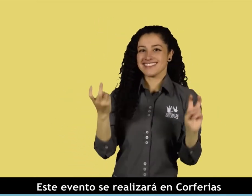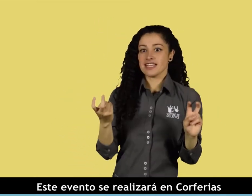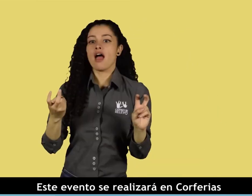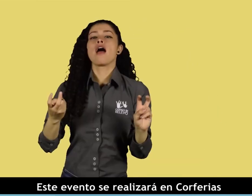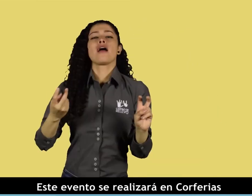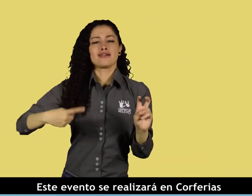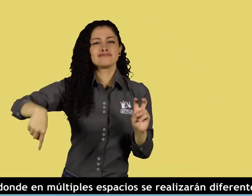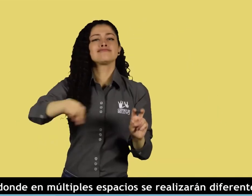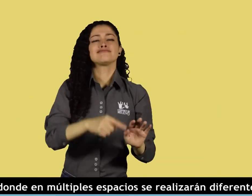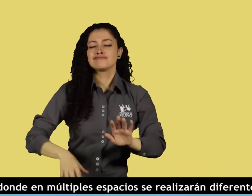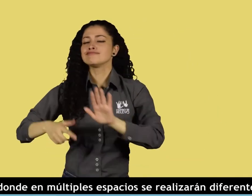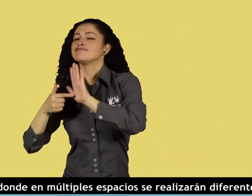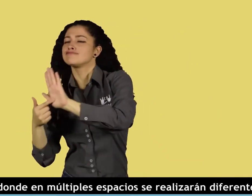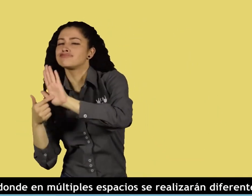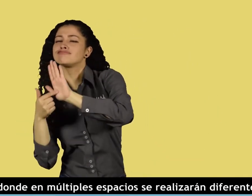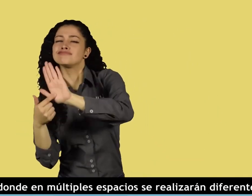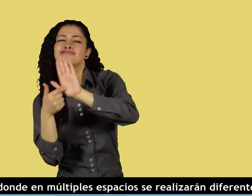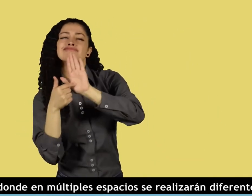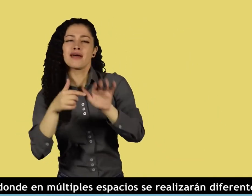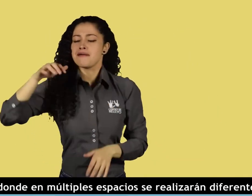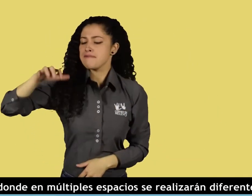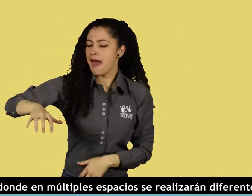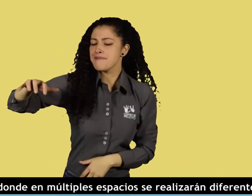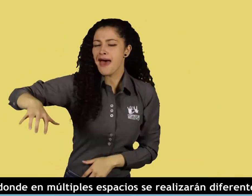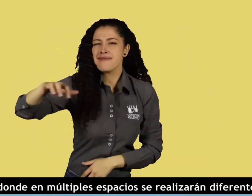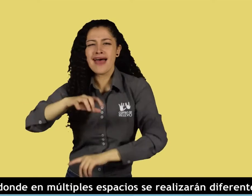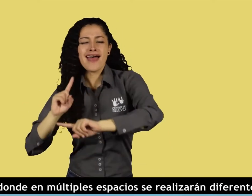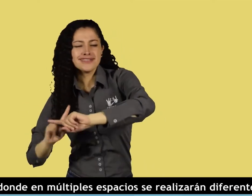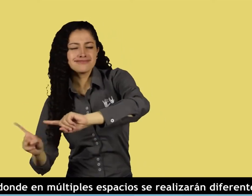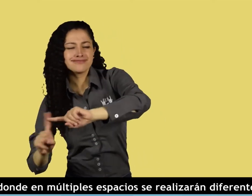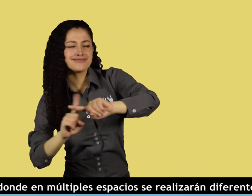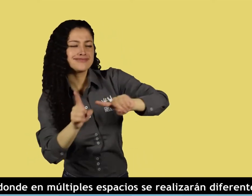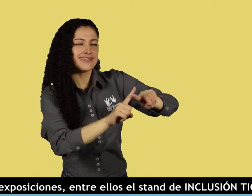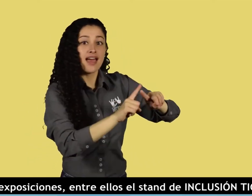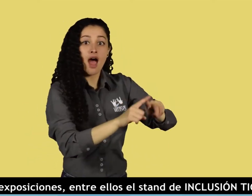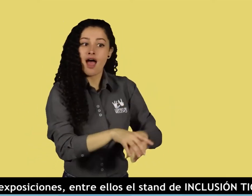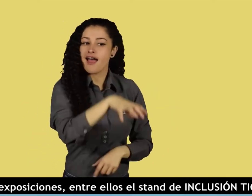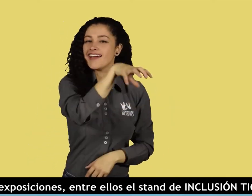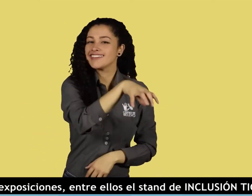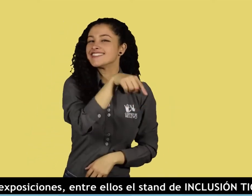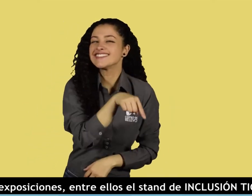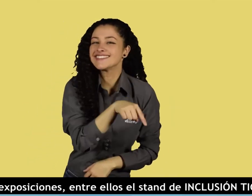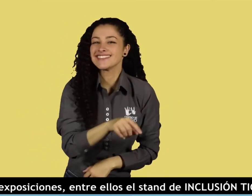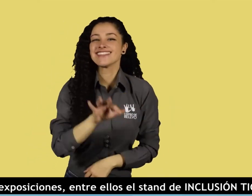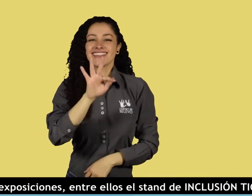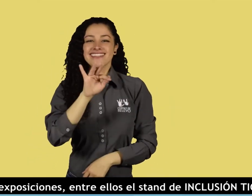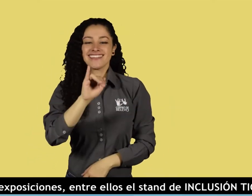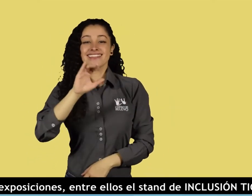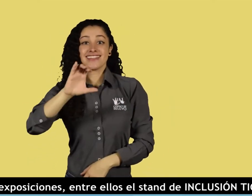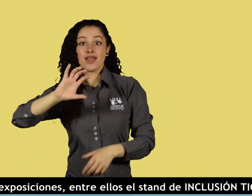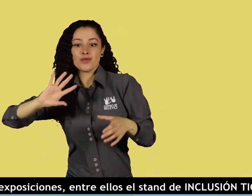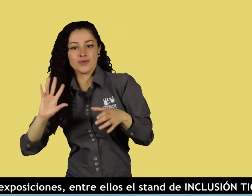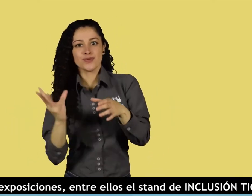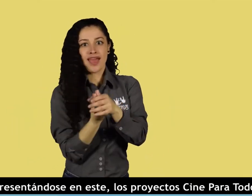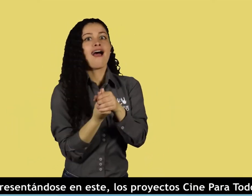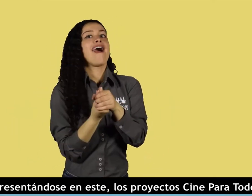espacios se realizarán diferentes exposiciones, entre ellos el stand de inclusión TIC, presentándose en este los proyectos